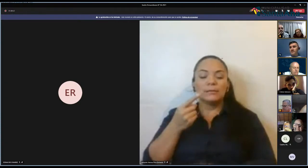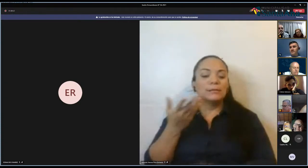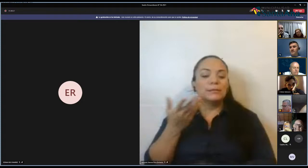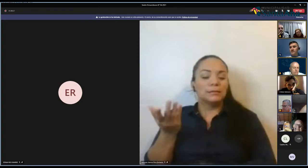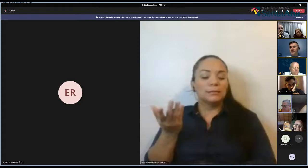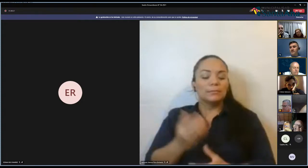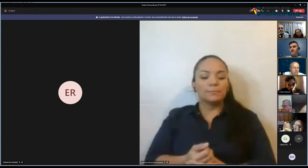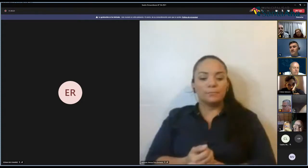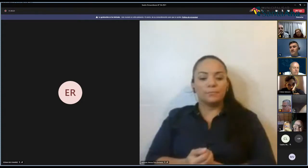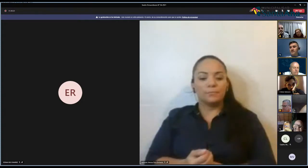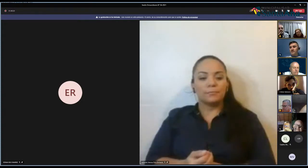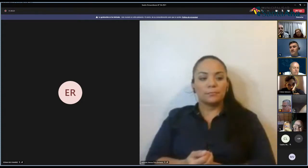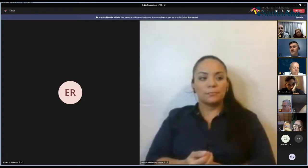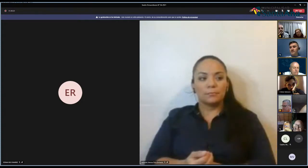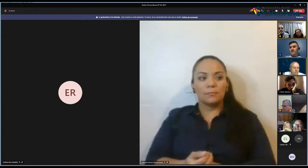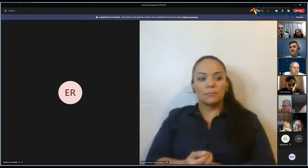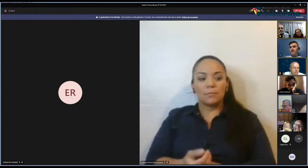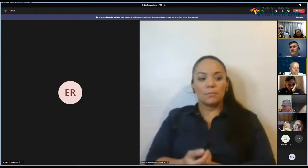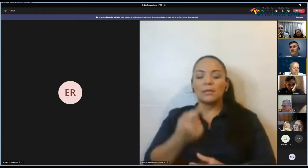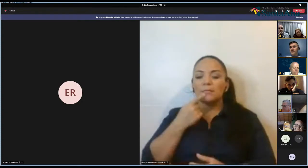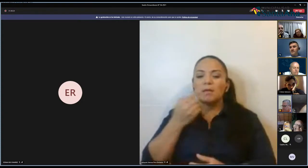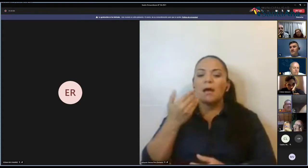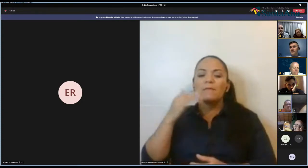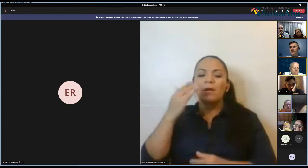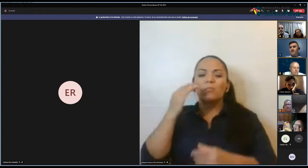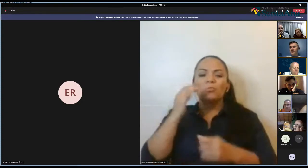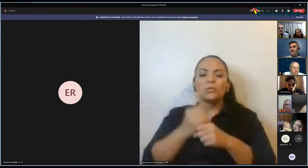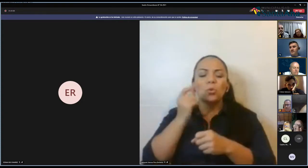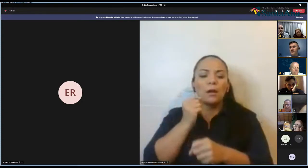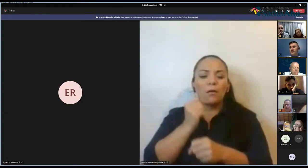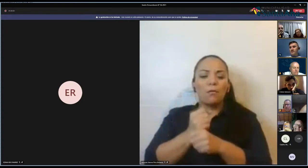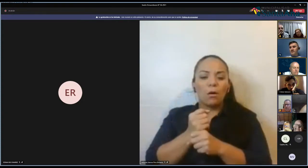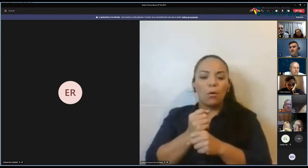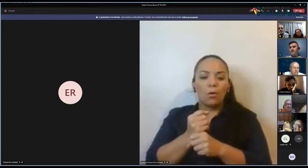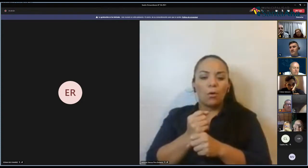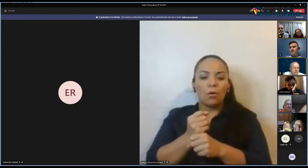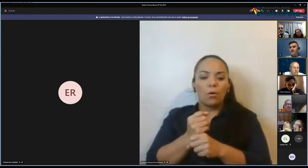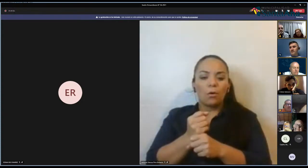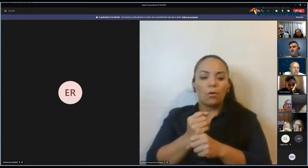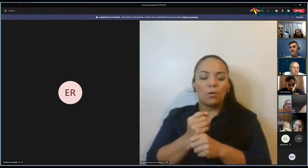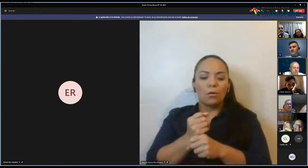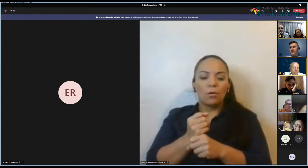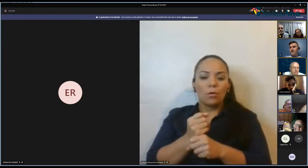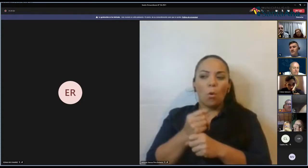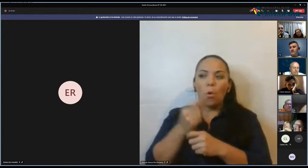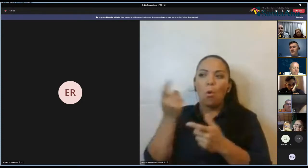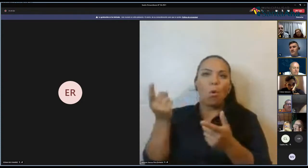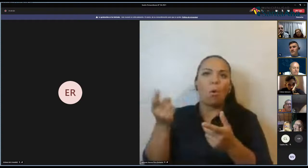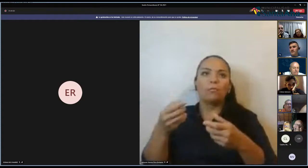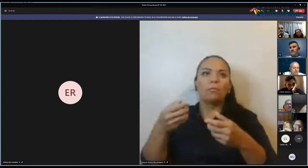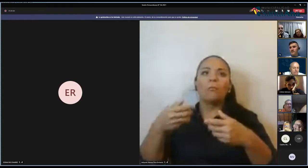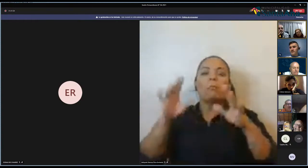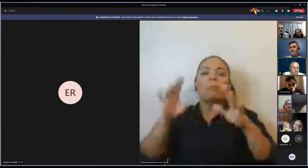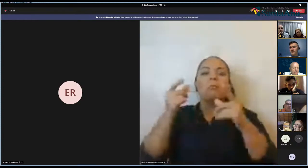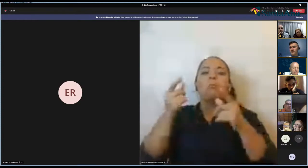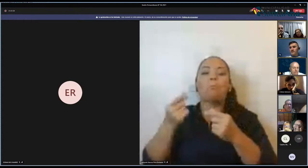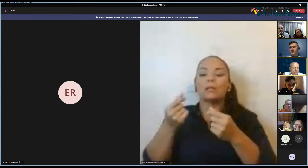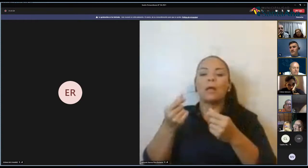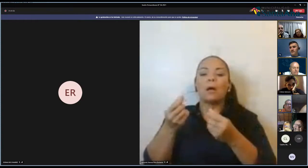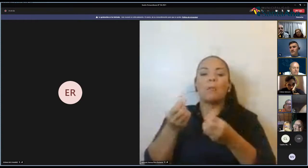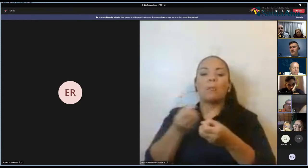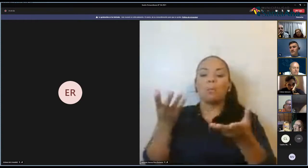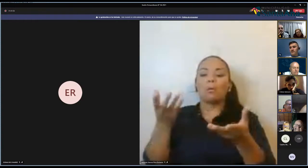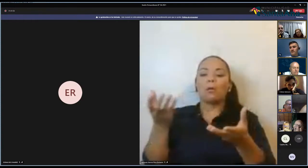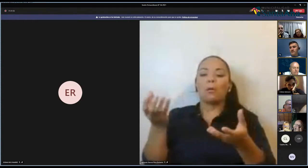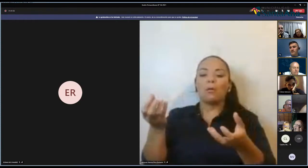que habíamos hecho como un trabajo o derogamos dineros públicos sin zinc sin que se fuesen a